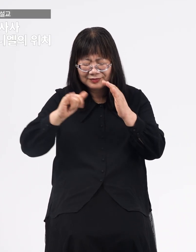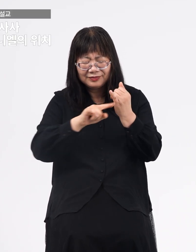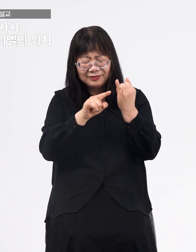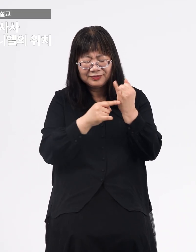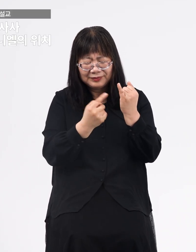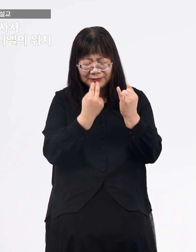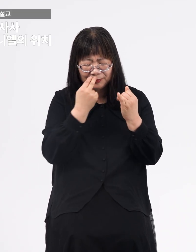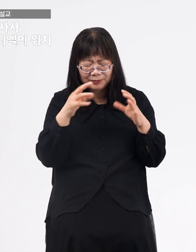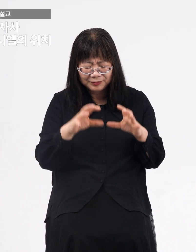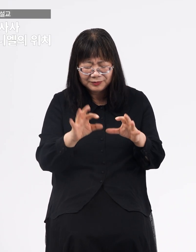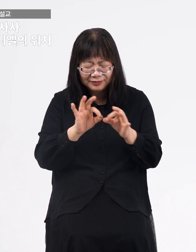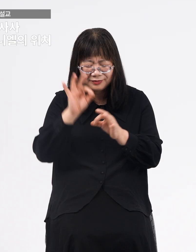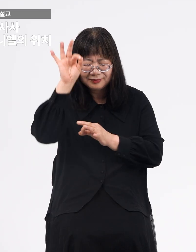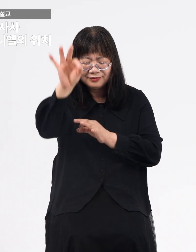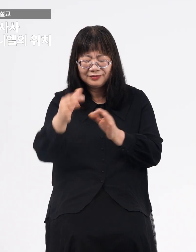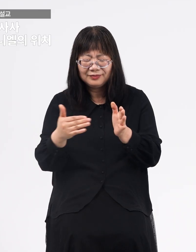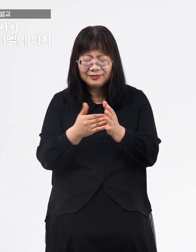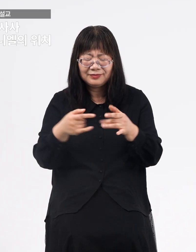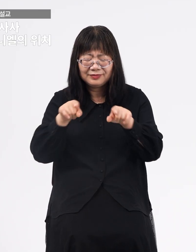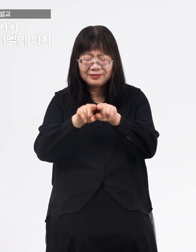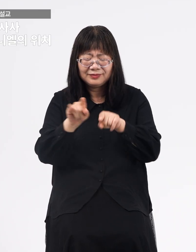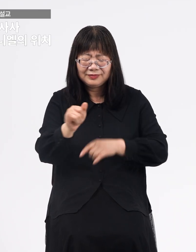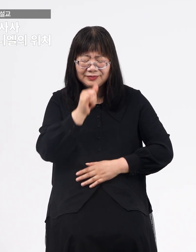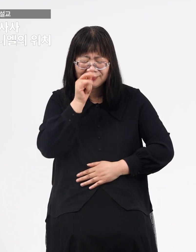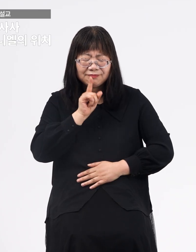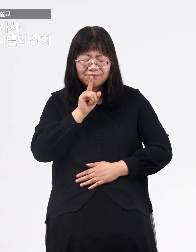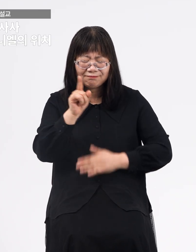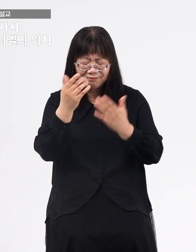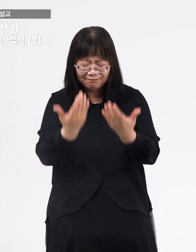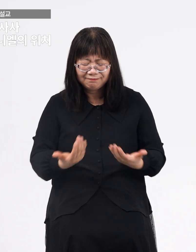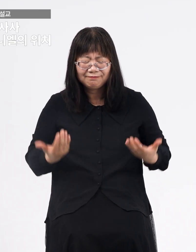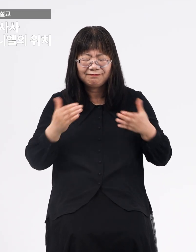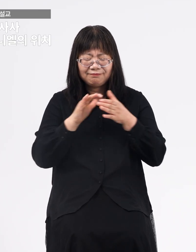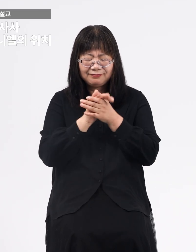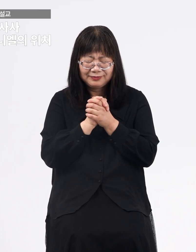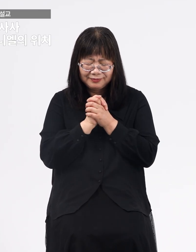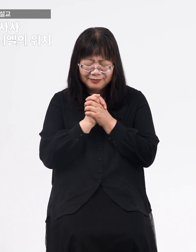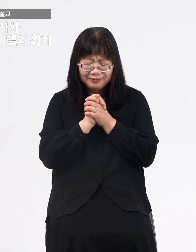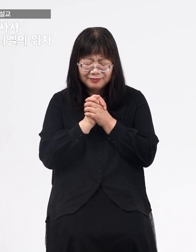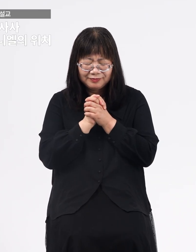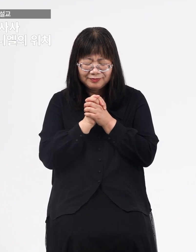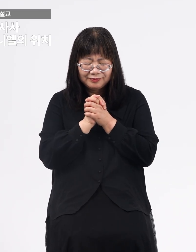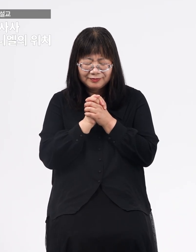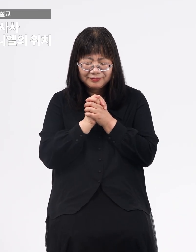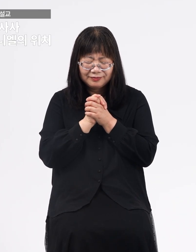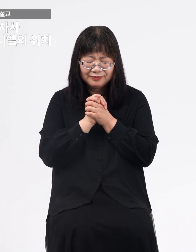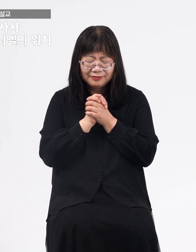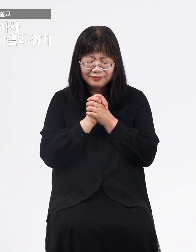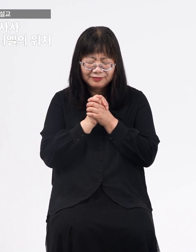복중의 생명까지 영원토록 함께 있을지어다. 아멘.